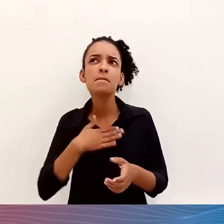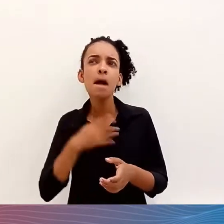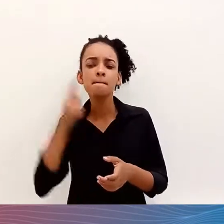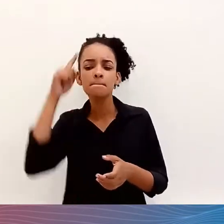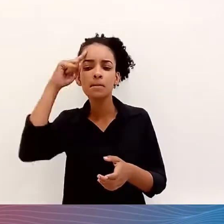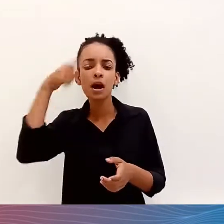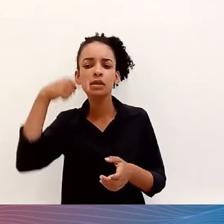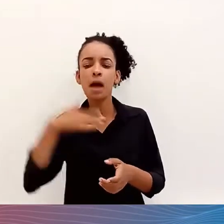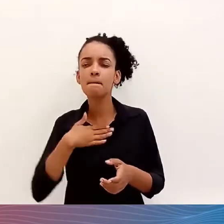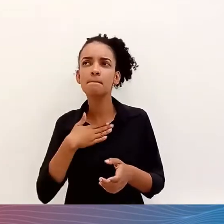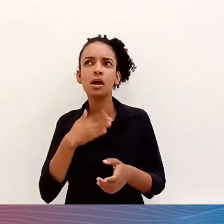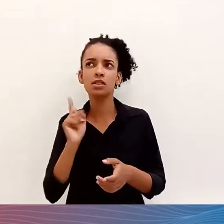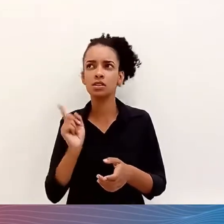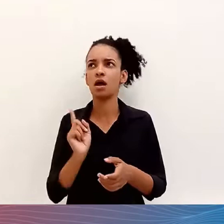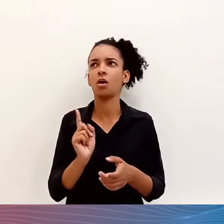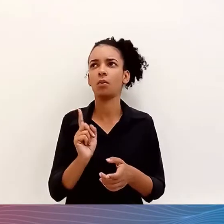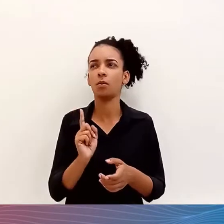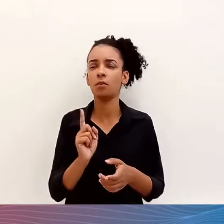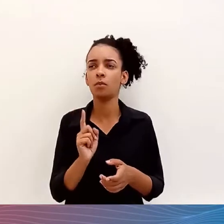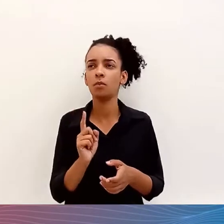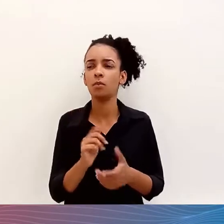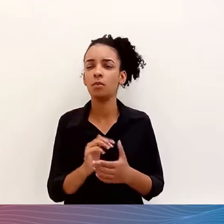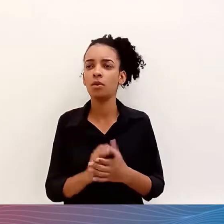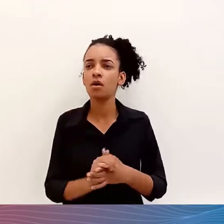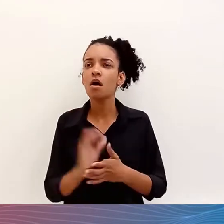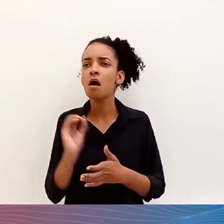Não sou dono das minhas emoções.